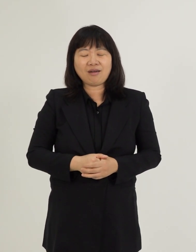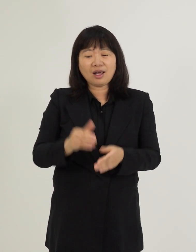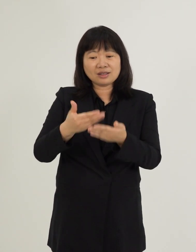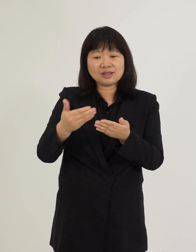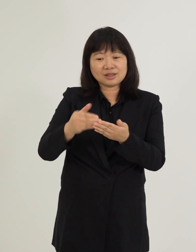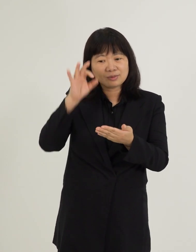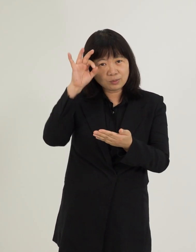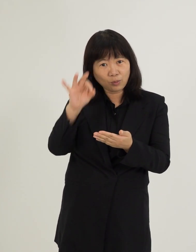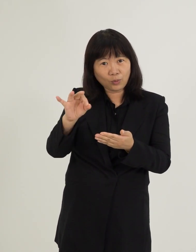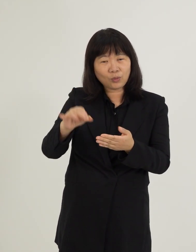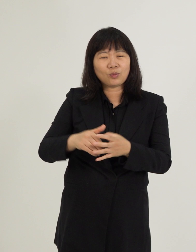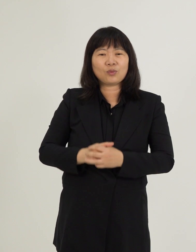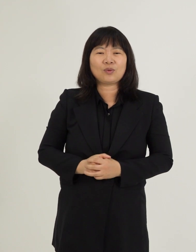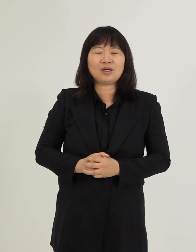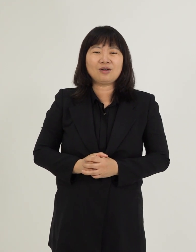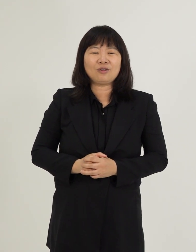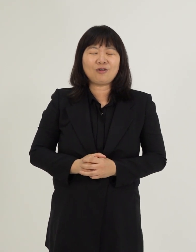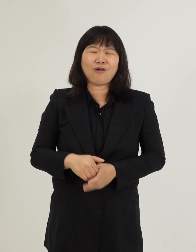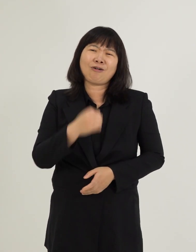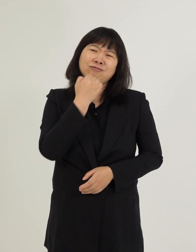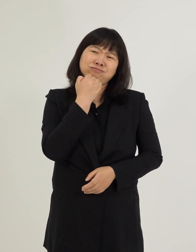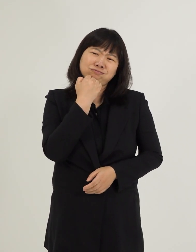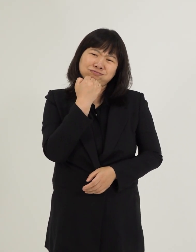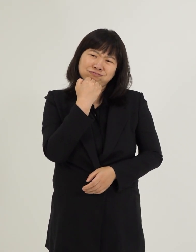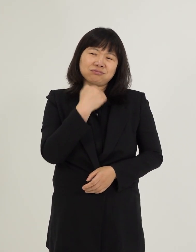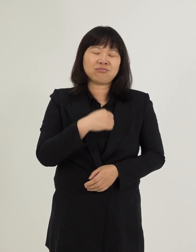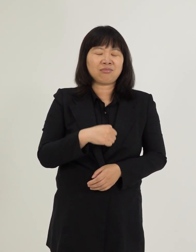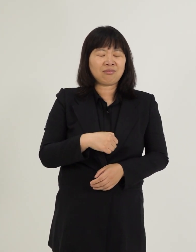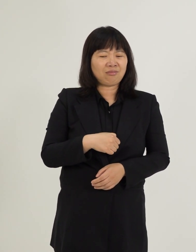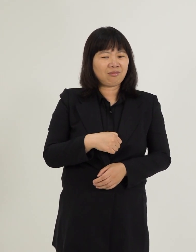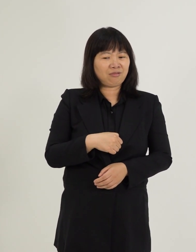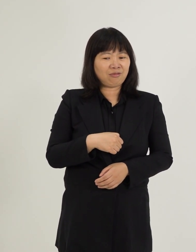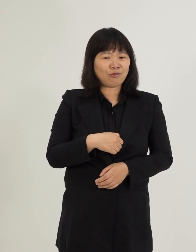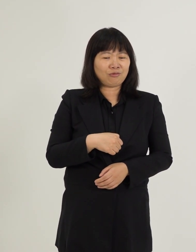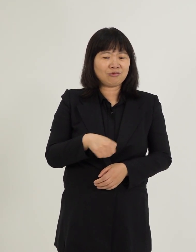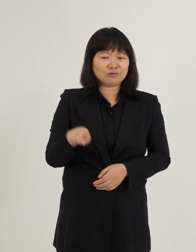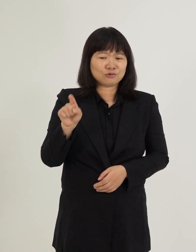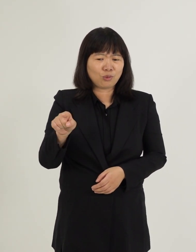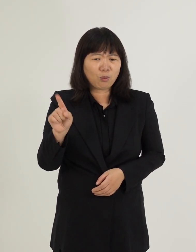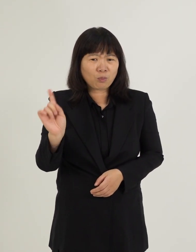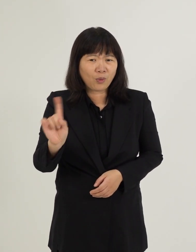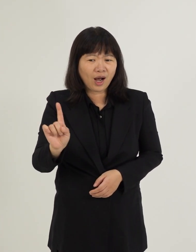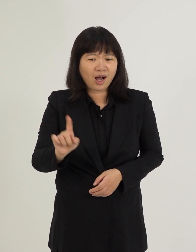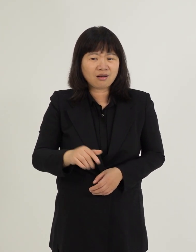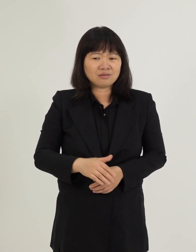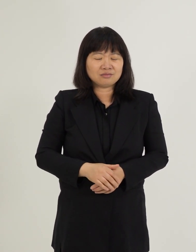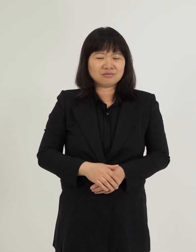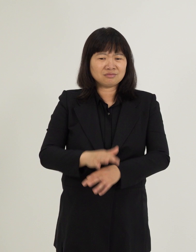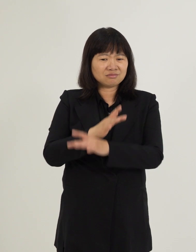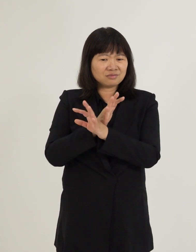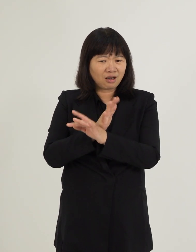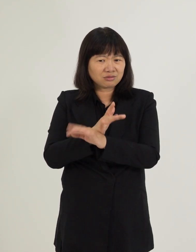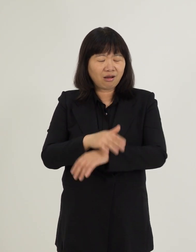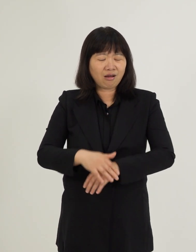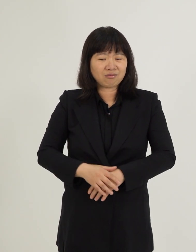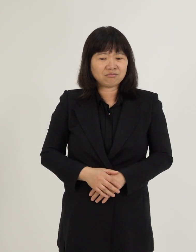그림을 보고 웃기는 것들, 저게 뭐야? 뭐 장난하는 것도